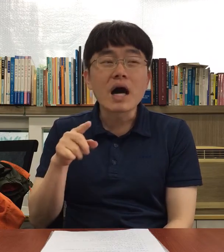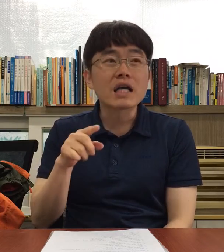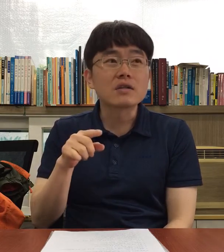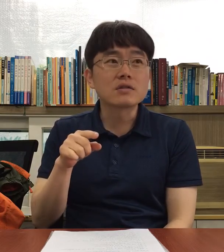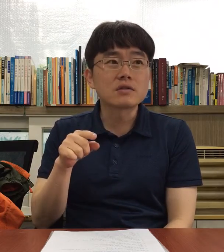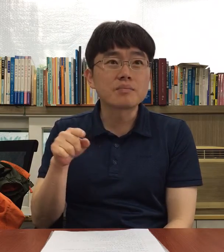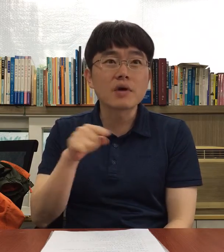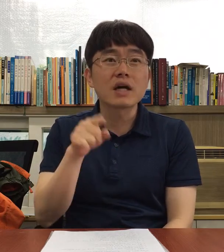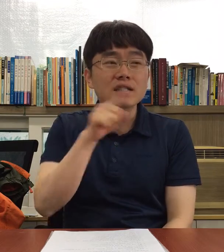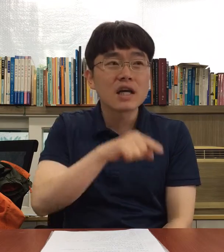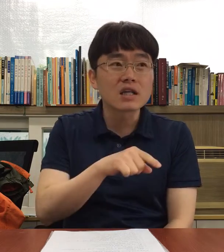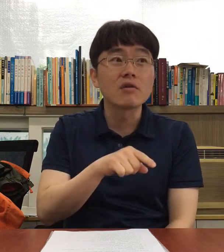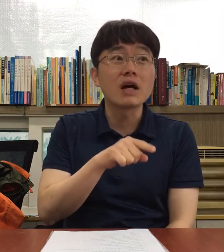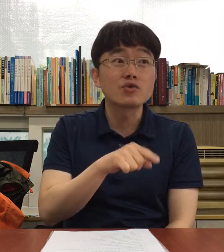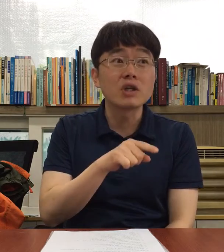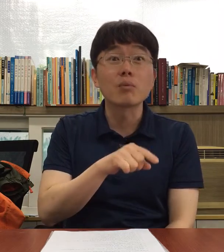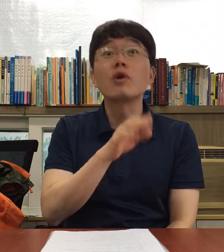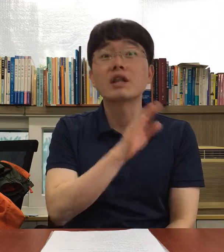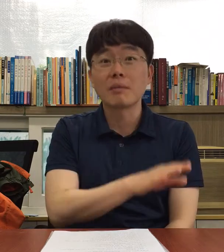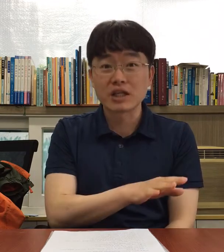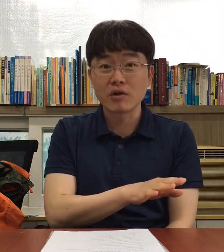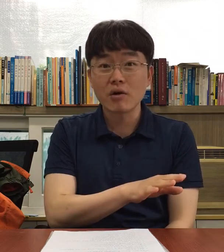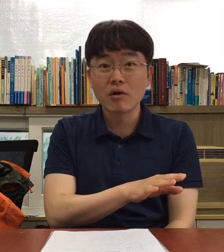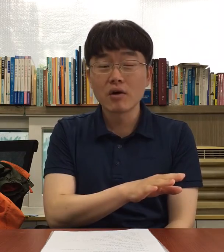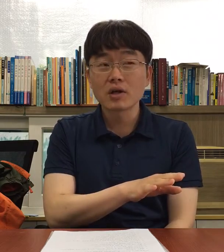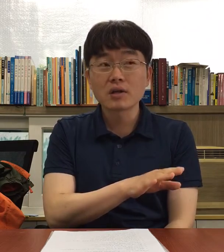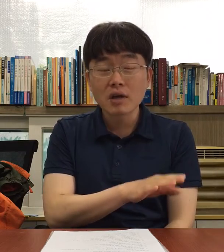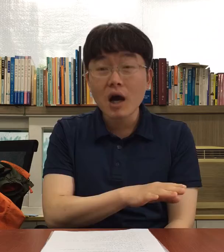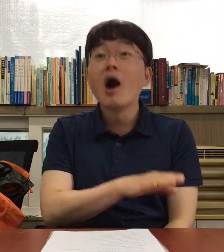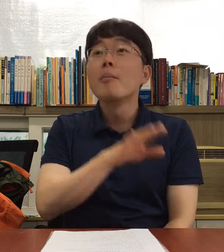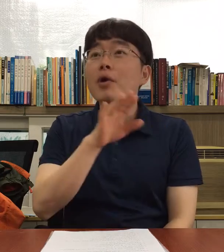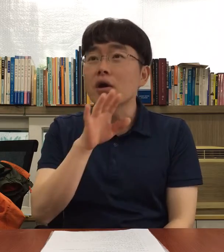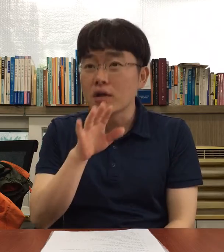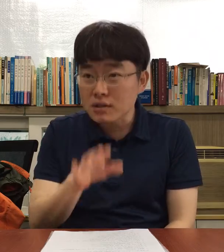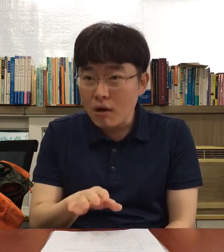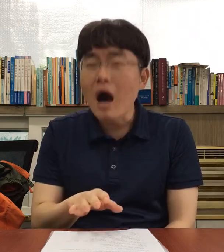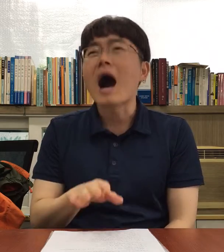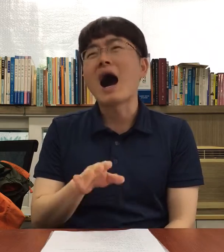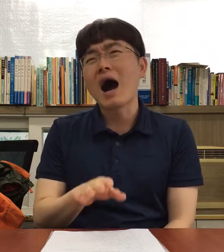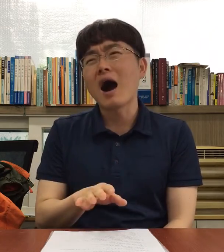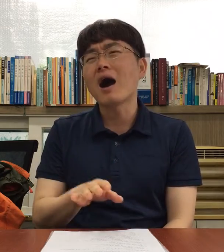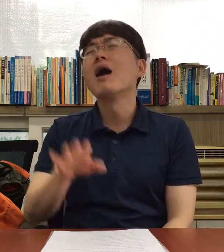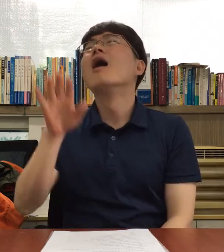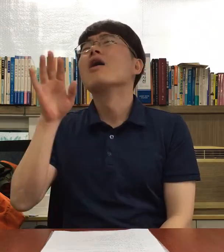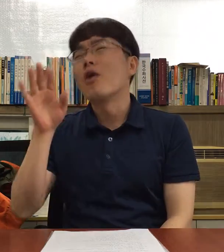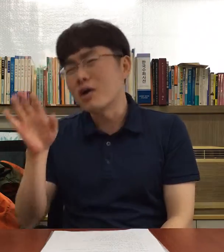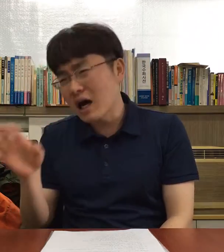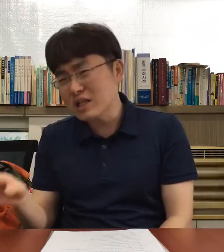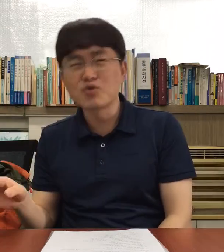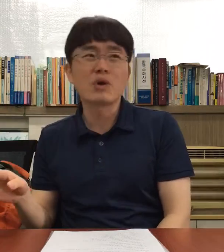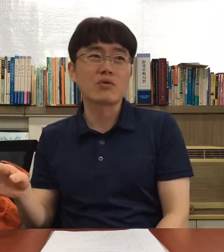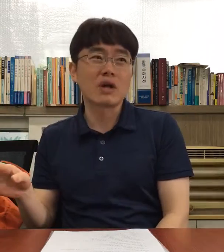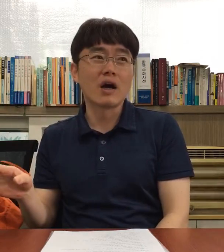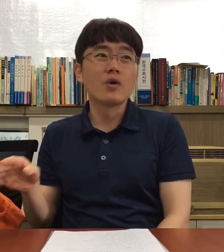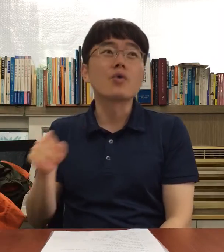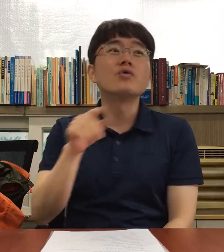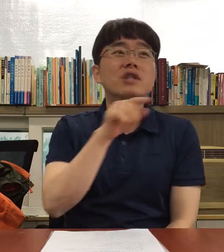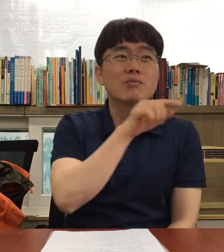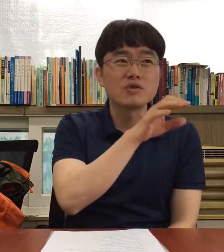건강이 평상시에는 건강이 중요한지 몰랐단 말이죠. 그러다가 병이 걸렸어? 건강이 중요하구나. 이런 식의